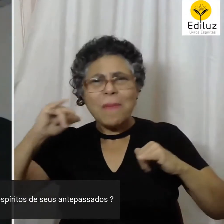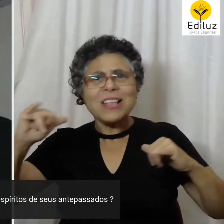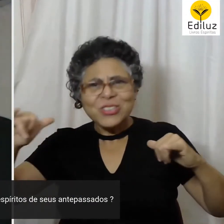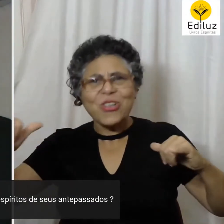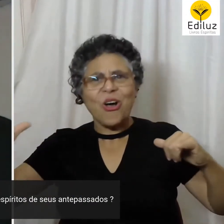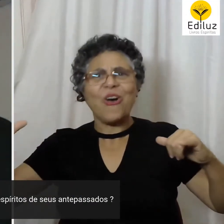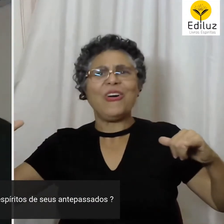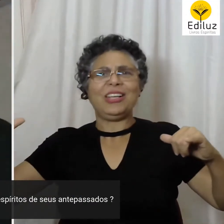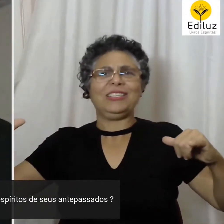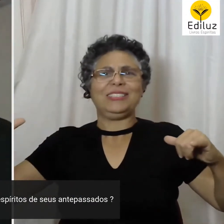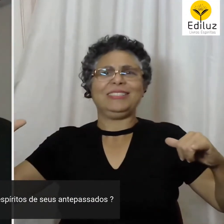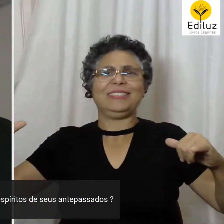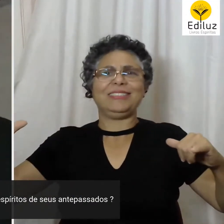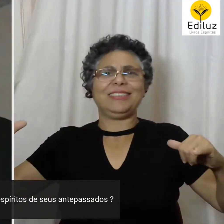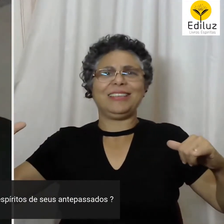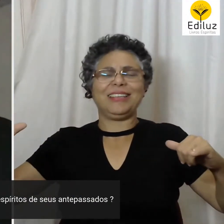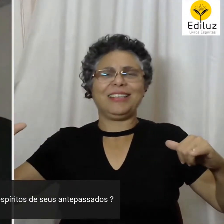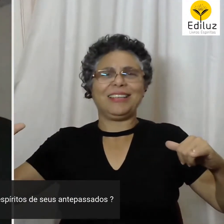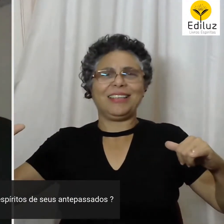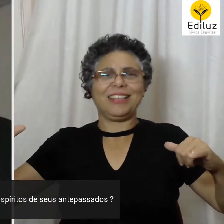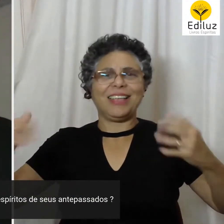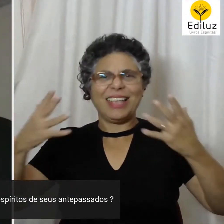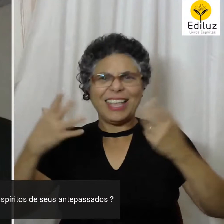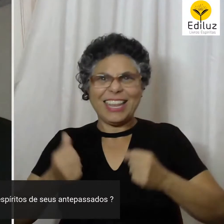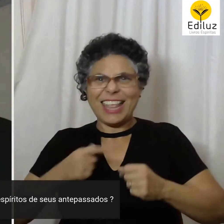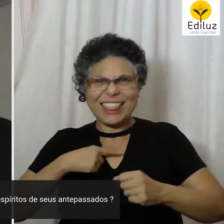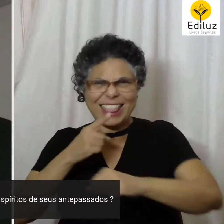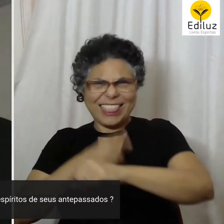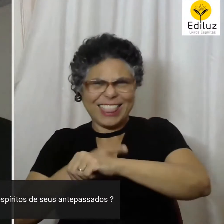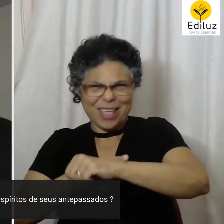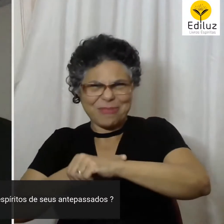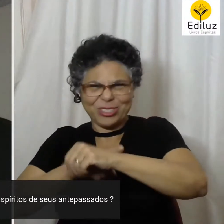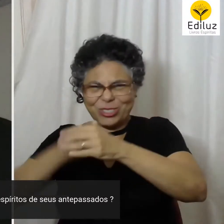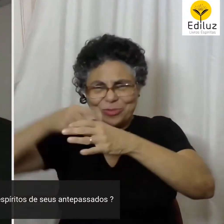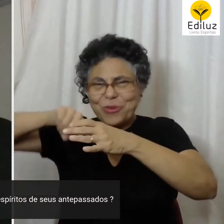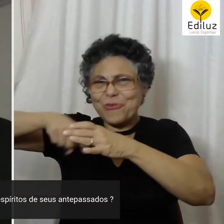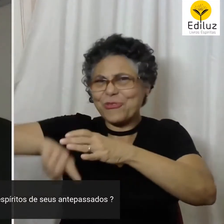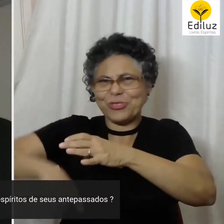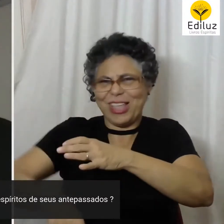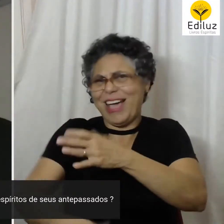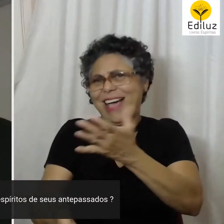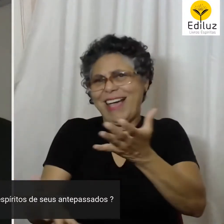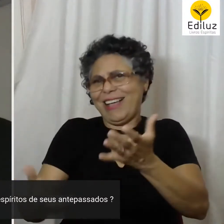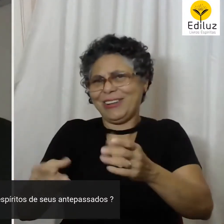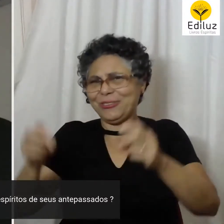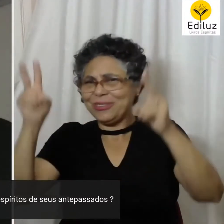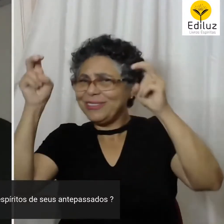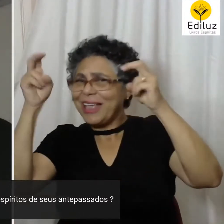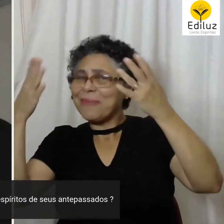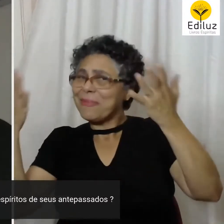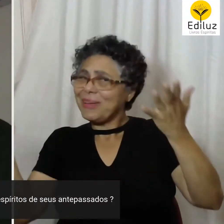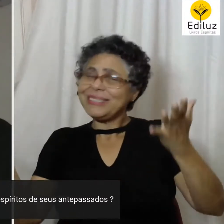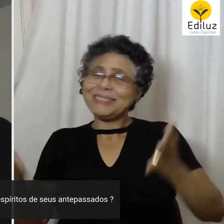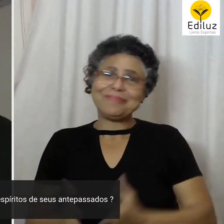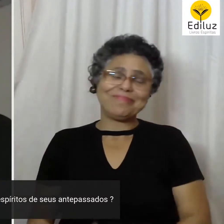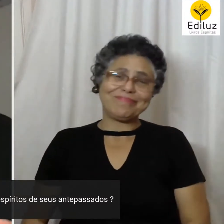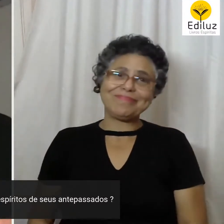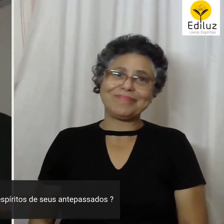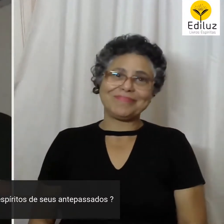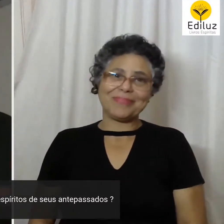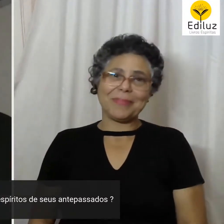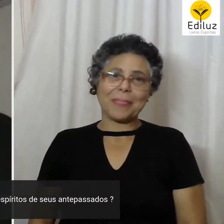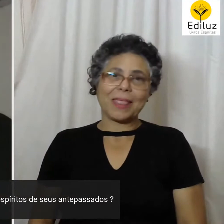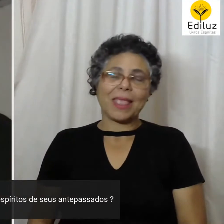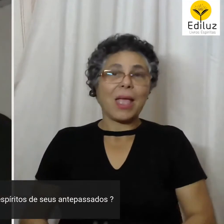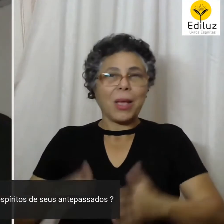informações. Né? Queria ter tempo para a gente enveredar por esse assunto, Mas assim,